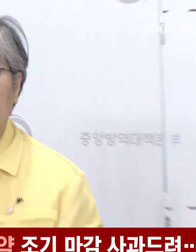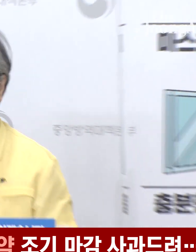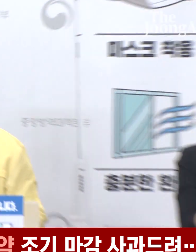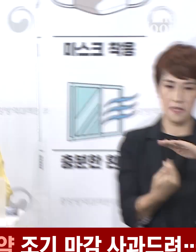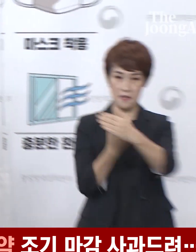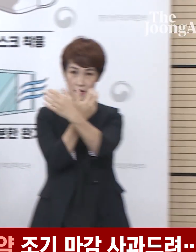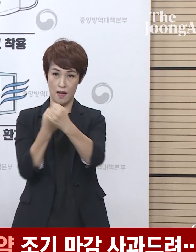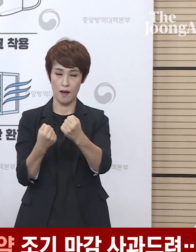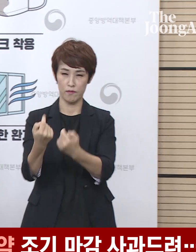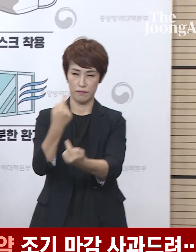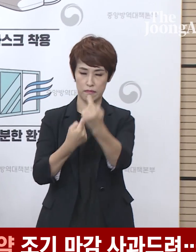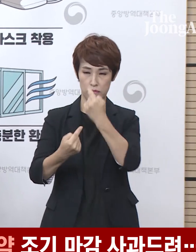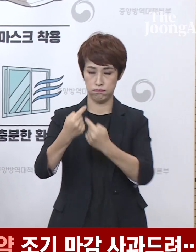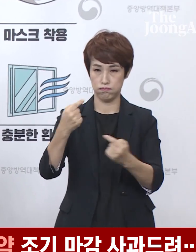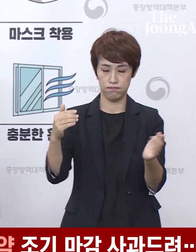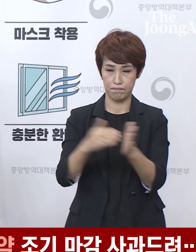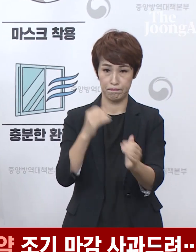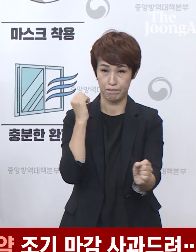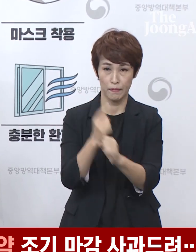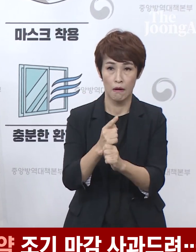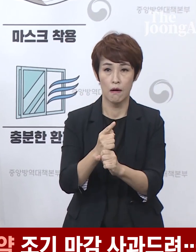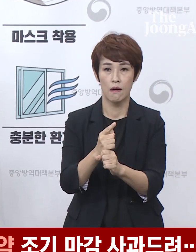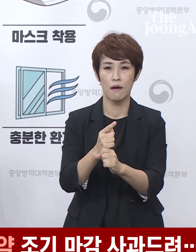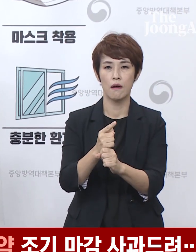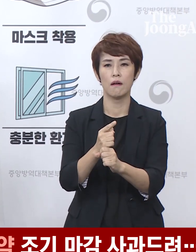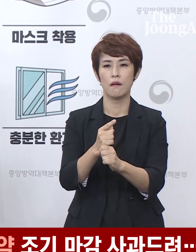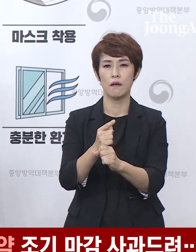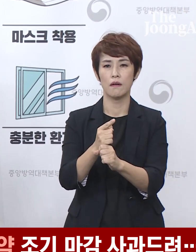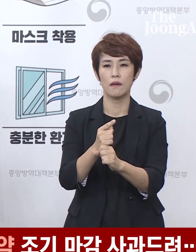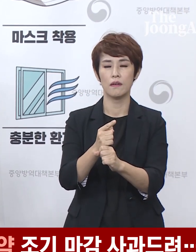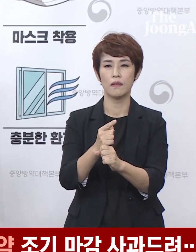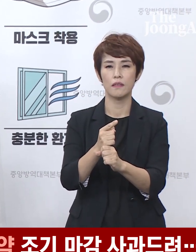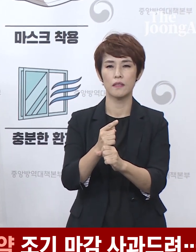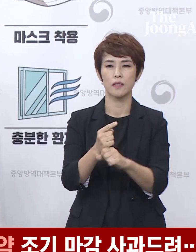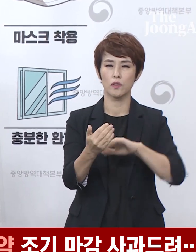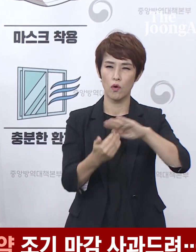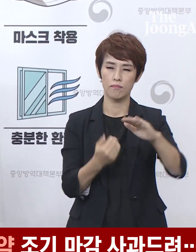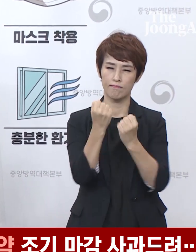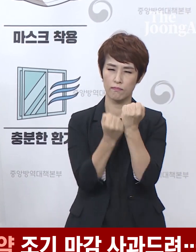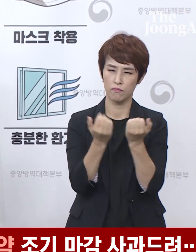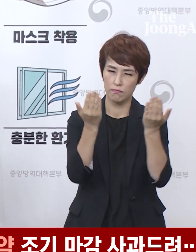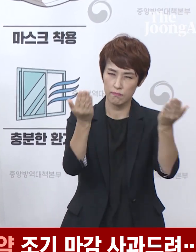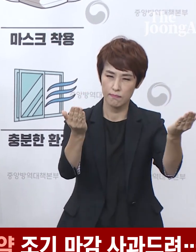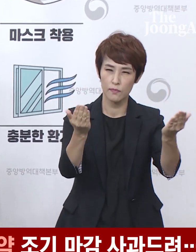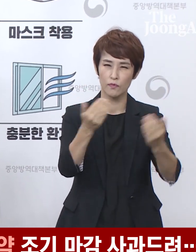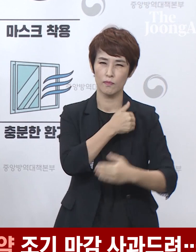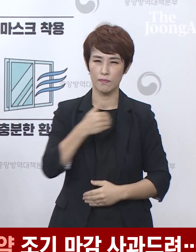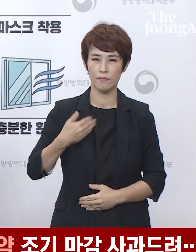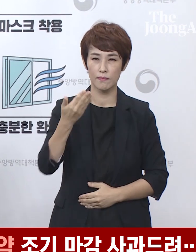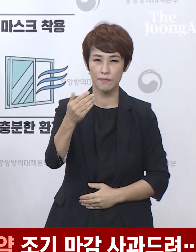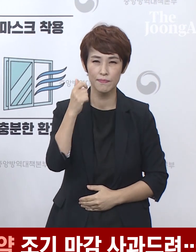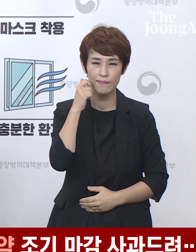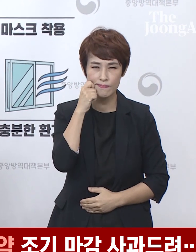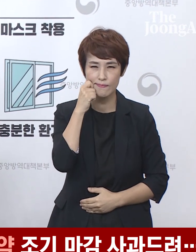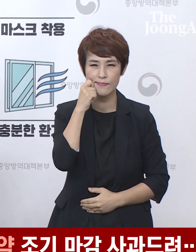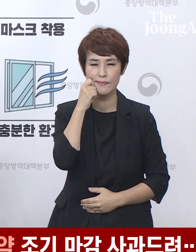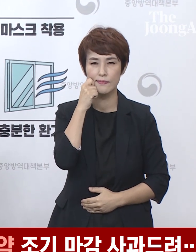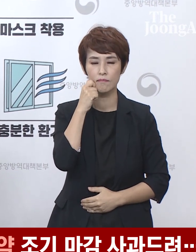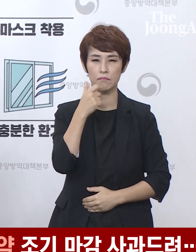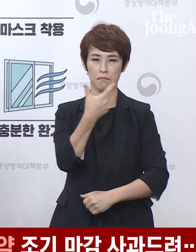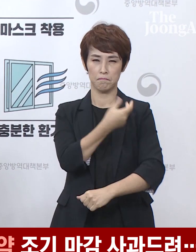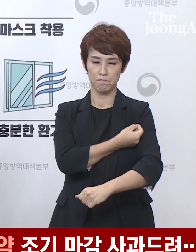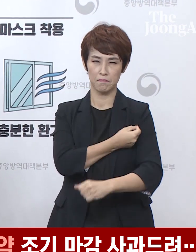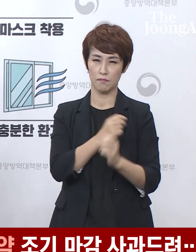예약이 조기 마감된 것과 관련하여 사전에 충분한 안내가 이루어지지 못해 접종